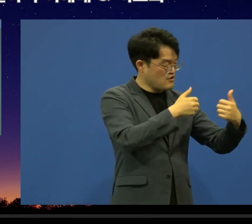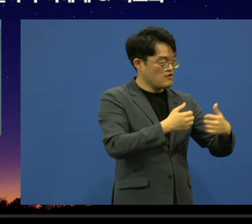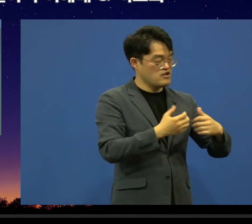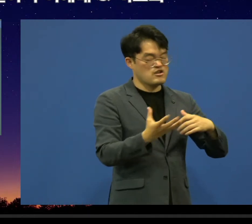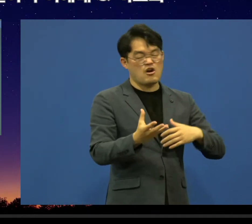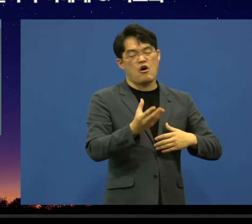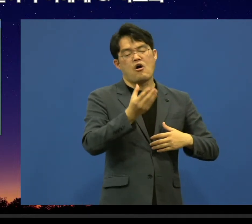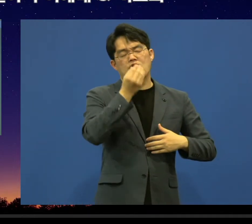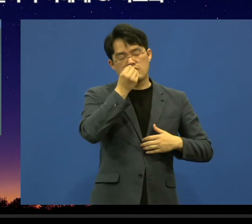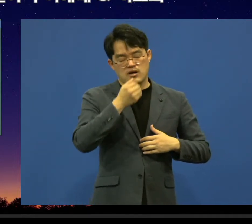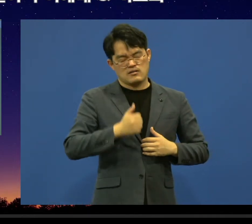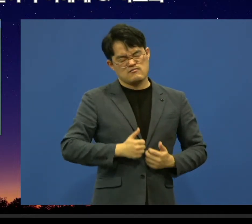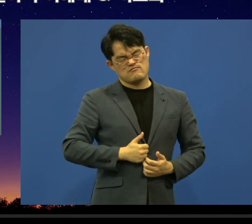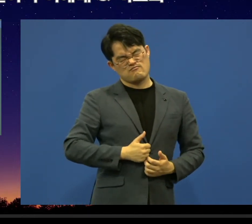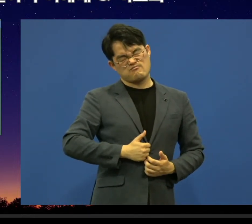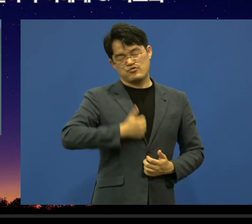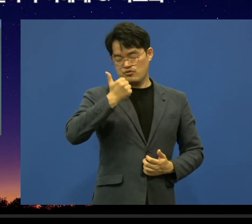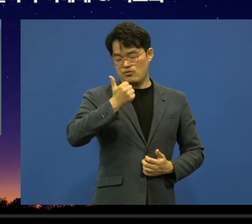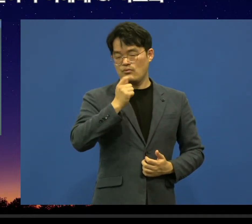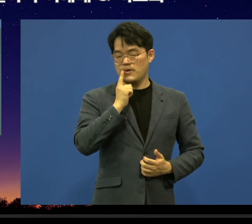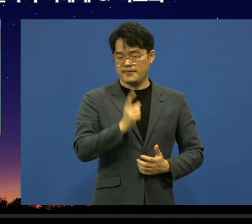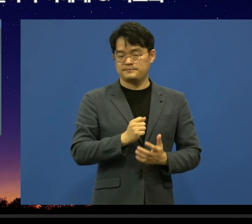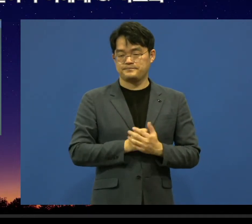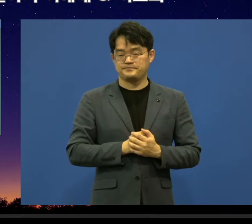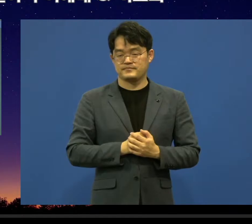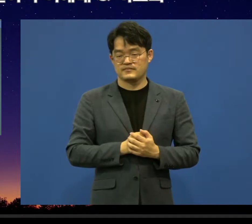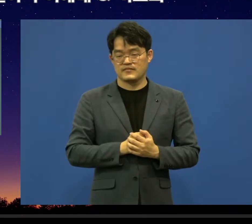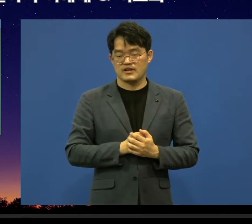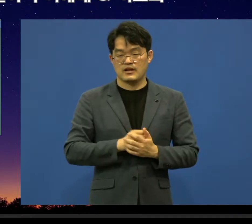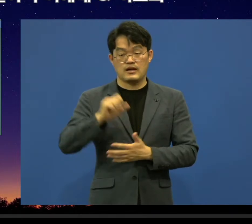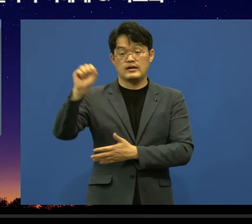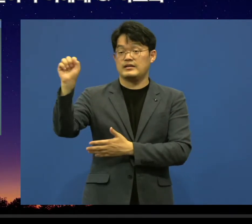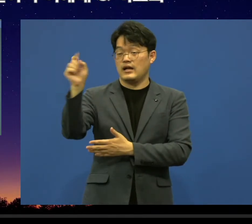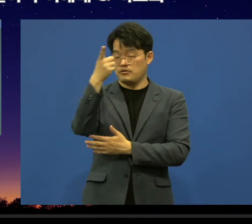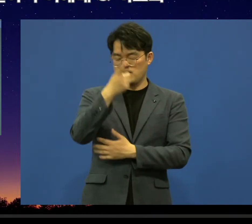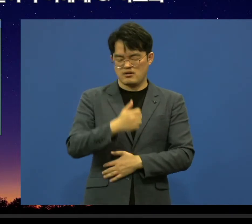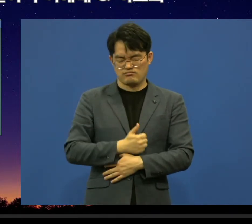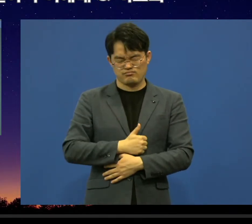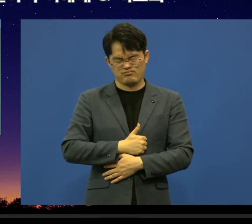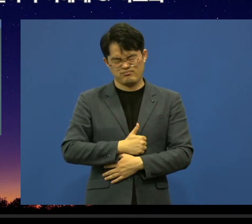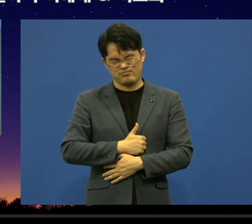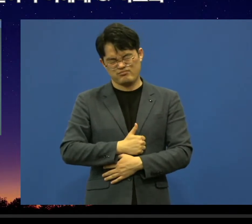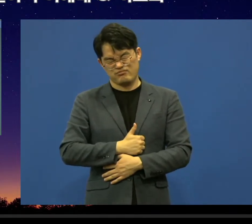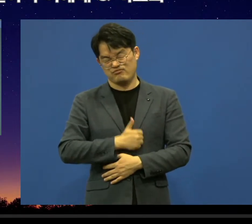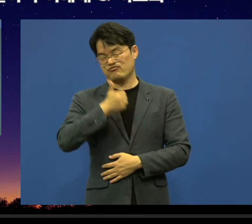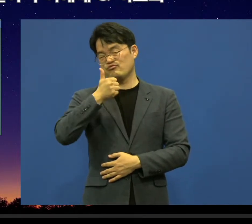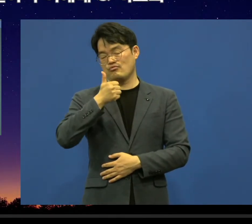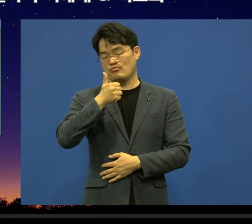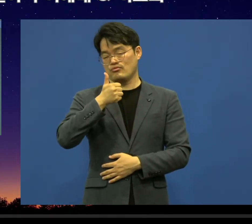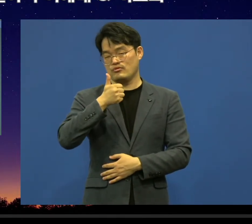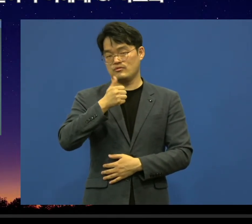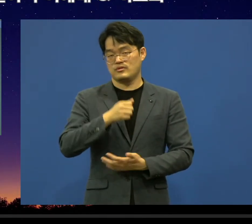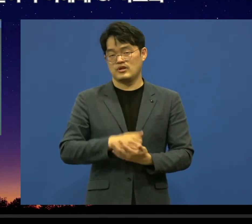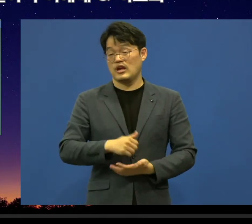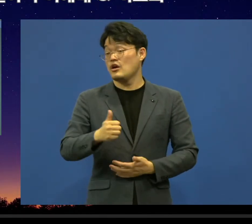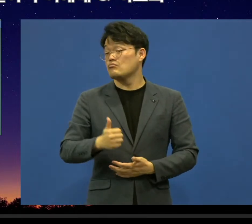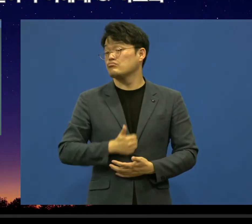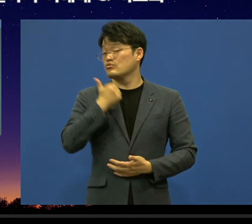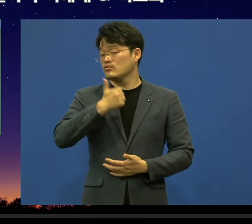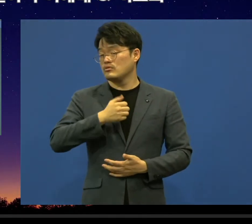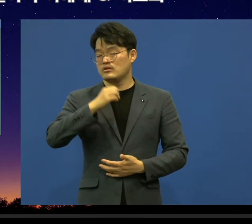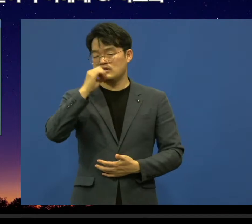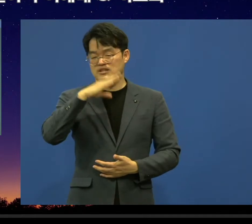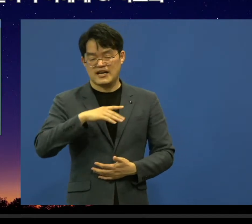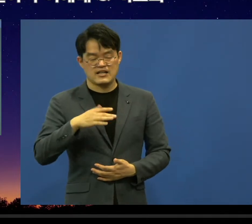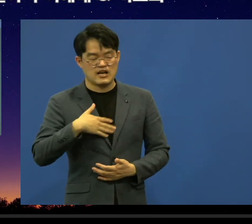거룩한 분노입니다. 다윗은 분노할 줄 알아요. 이 분노는요 그냥 인간적 분노가